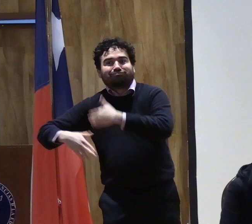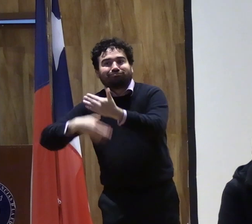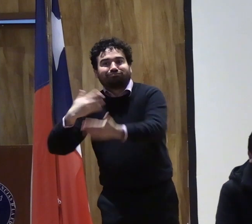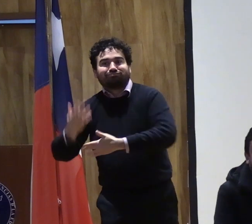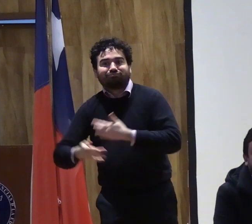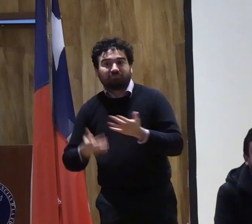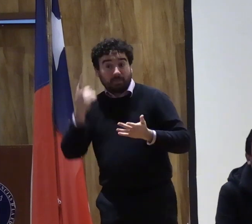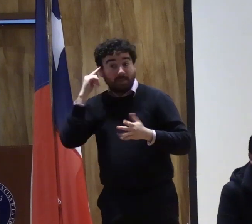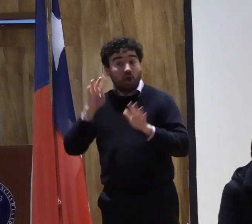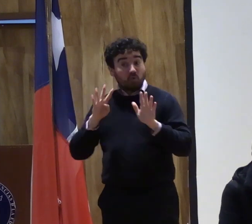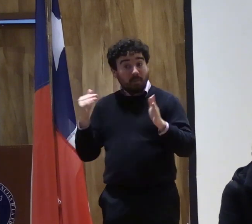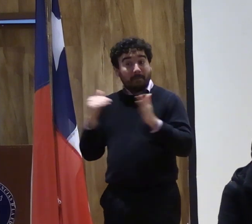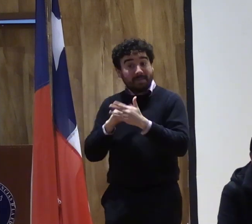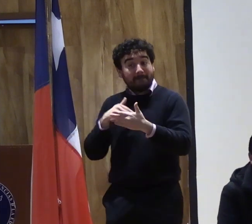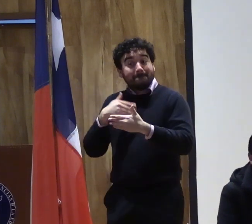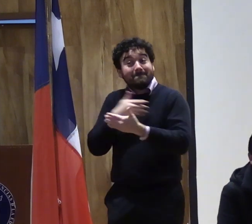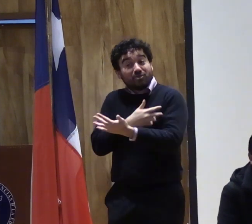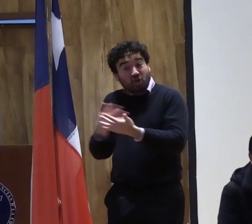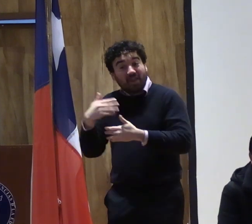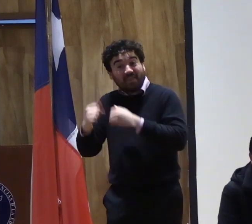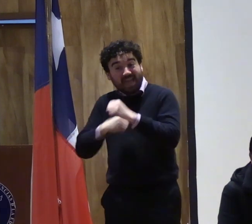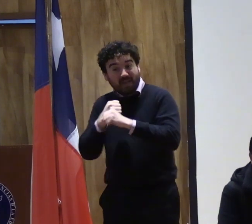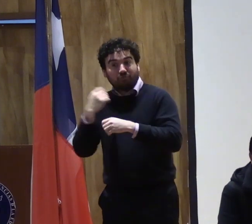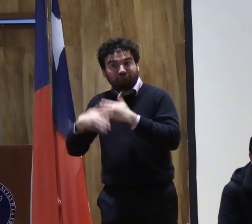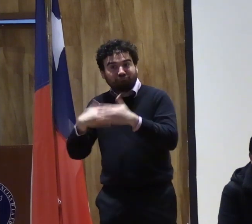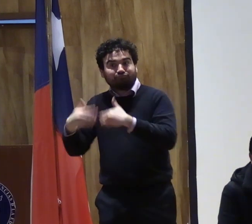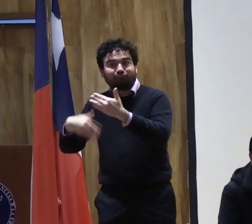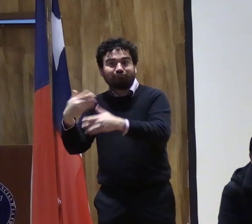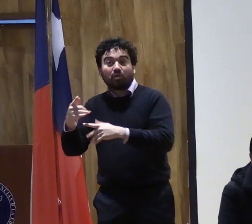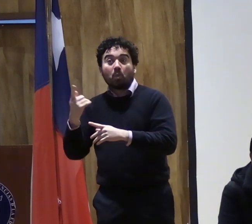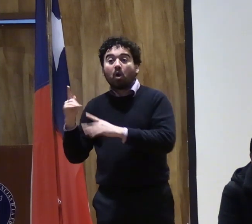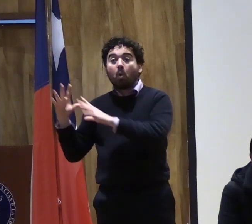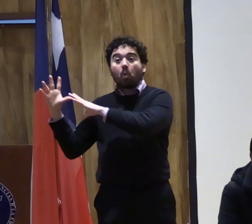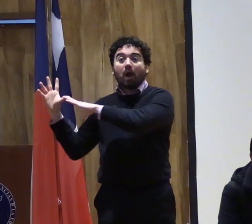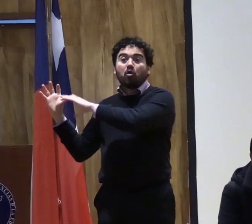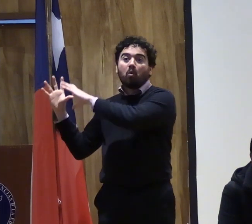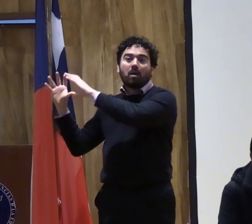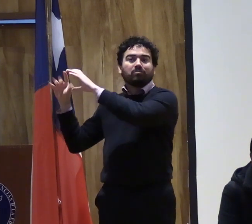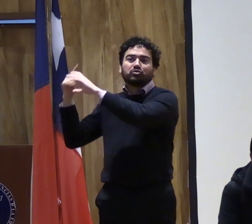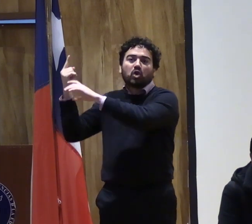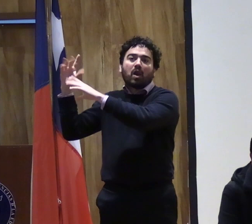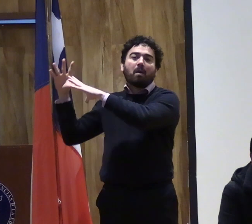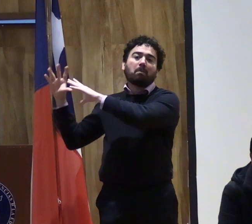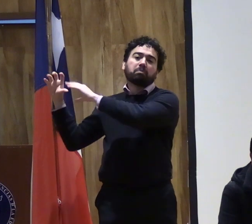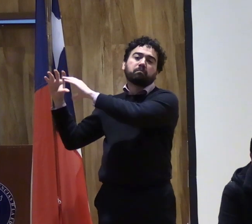millones de años. Y después de 9.000 millones de años, una nube que andaba por ahí,